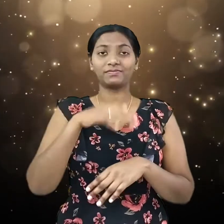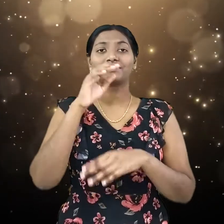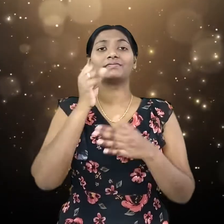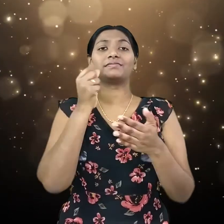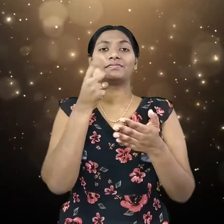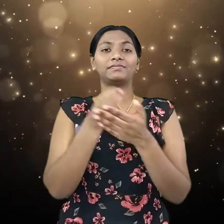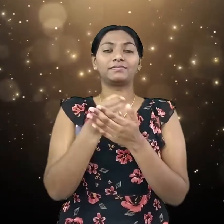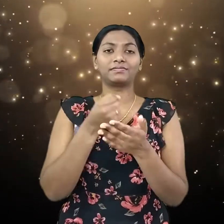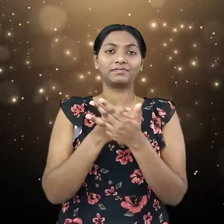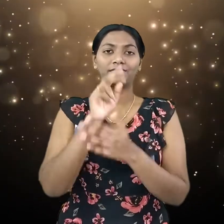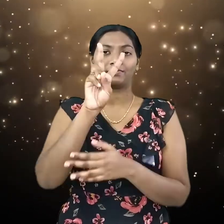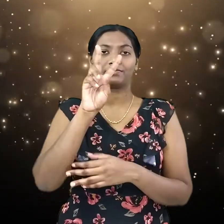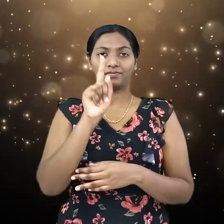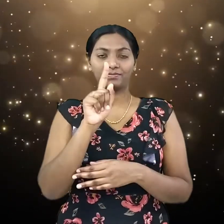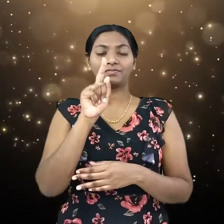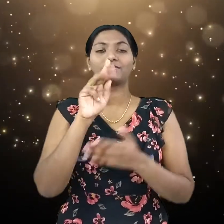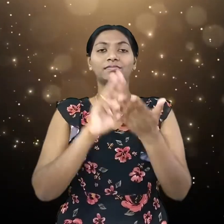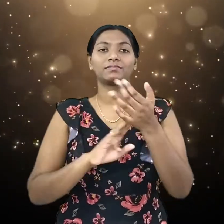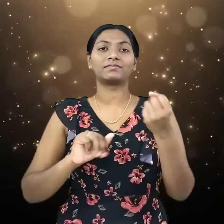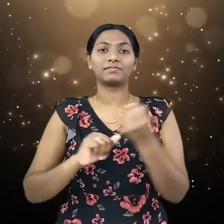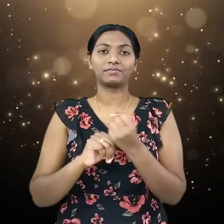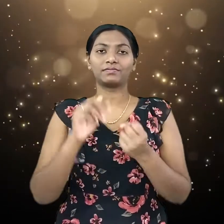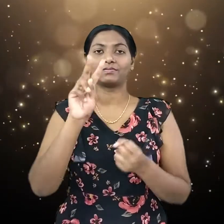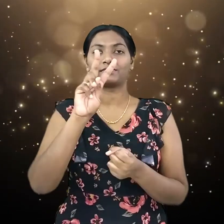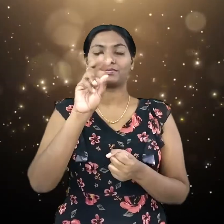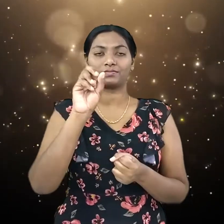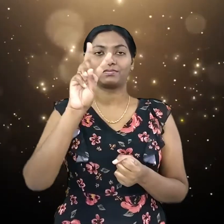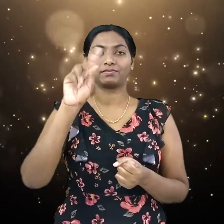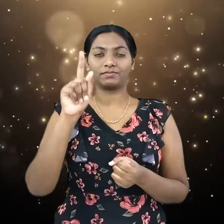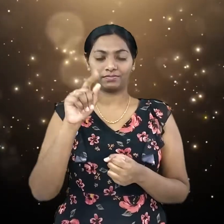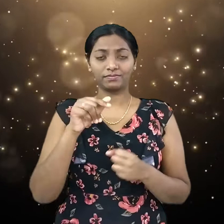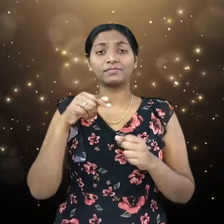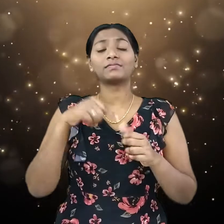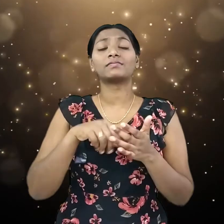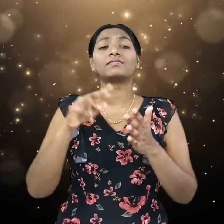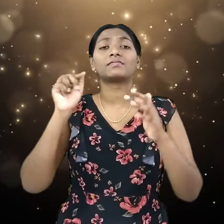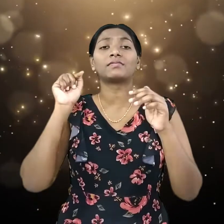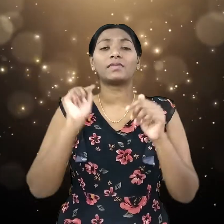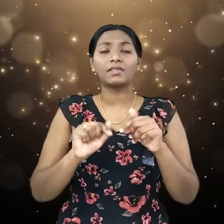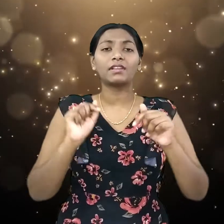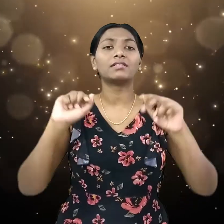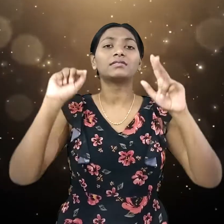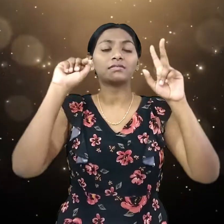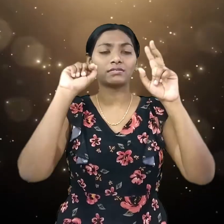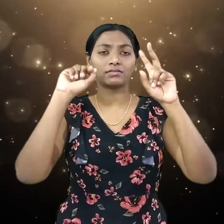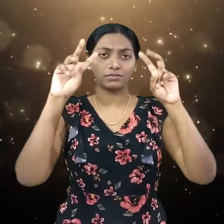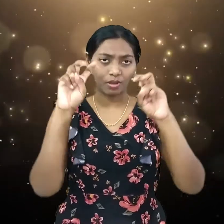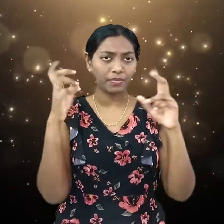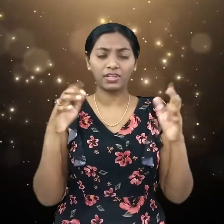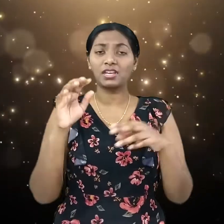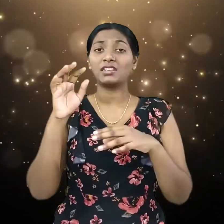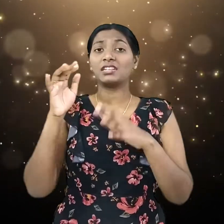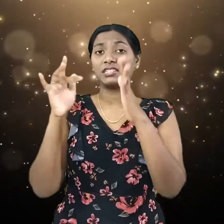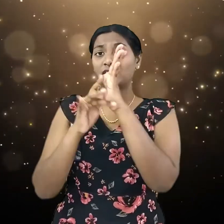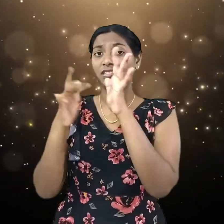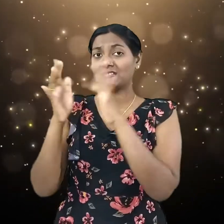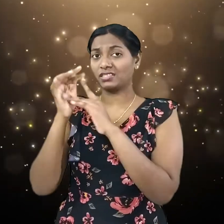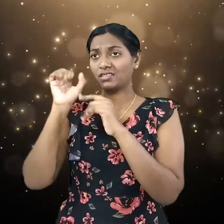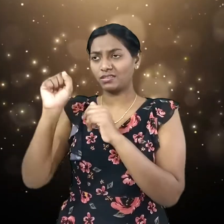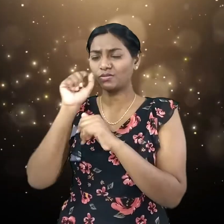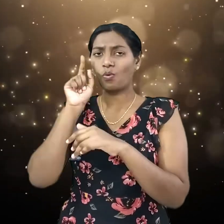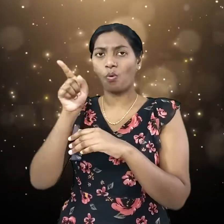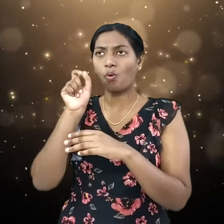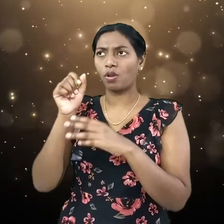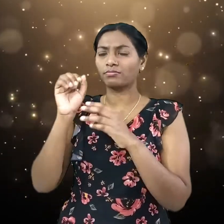रविवार, दिनांक 21 मार्च 2021, आज का हमारा शीर्षक है मसीह हमारी ज्योति। हमारा